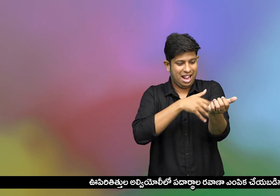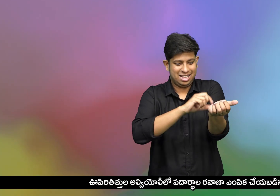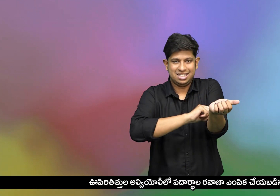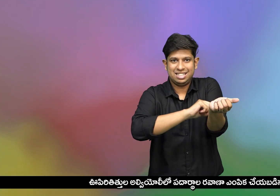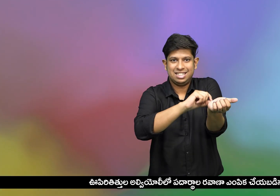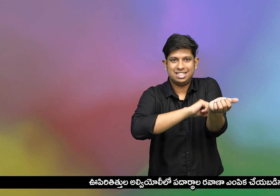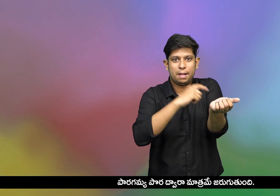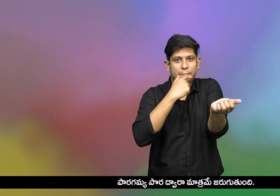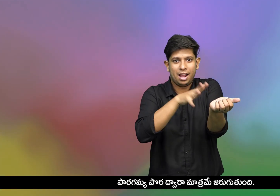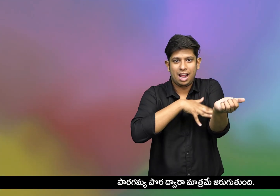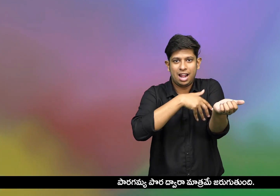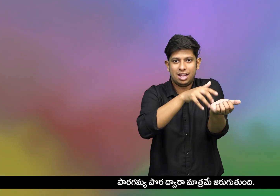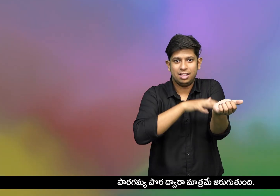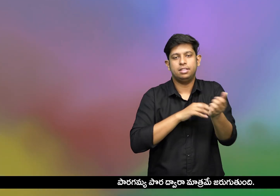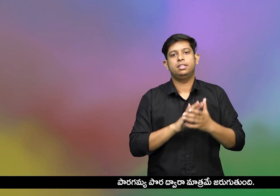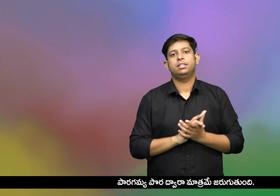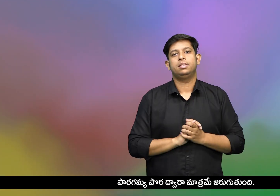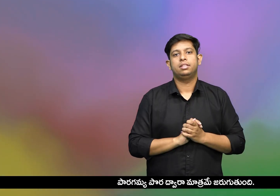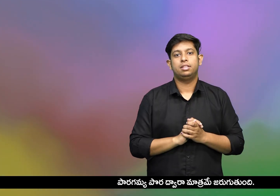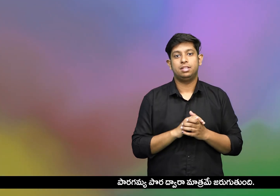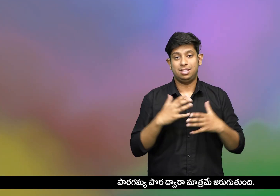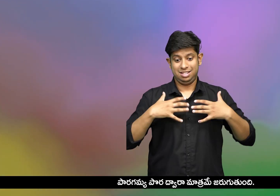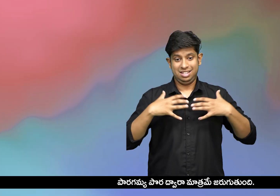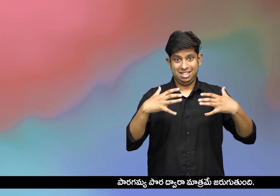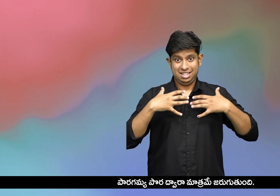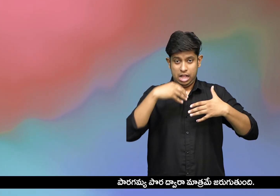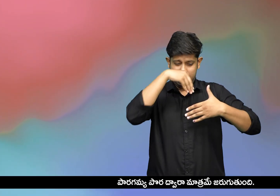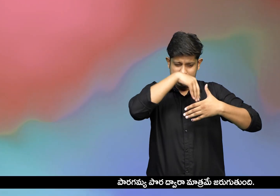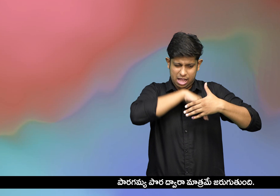చేయబడిన పారగమ్య పొర ద్వారా మాత్రమే జరుగుతుంది.